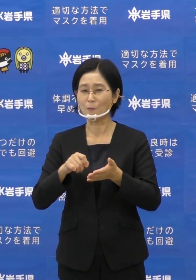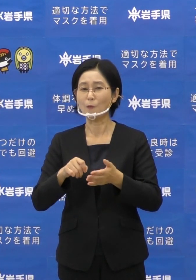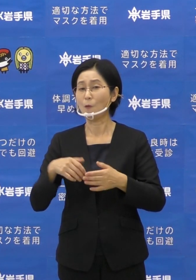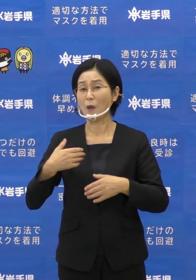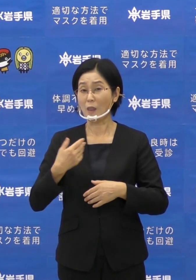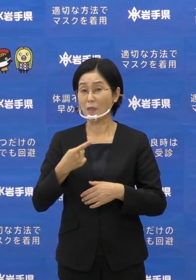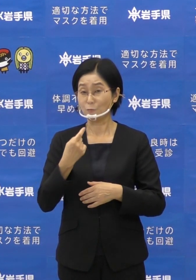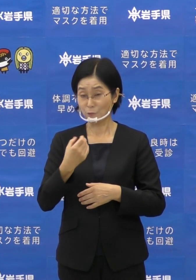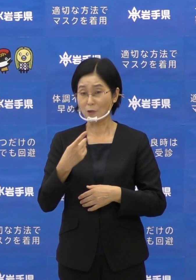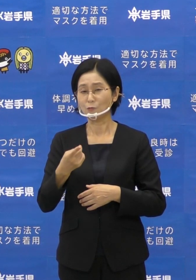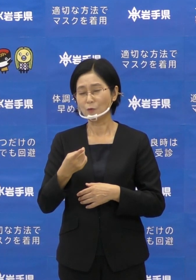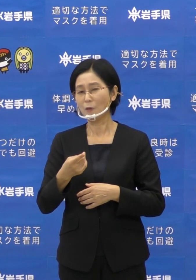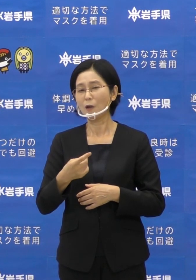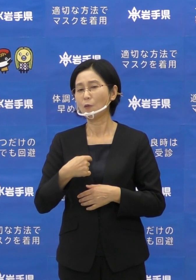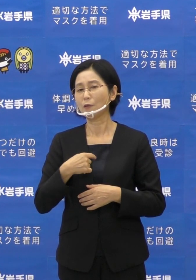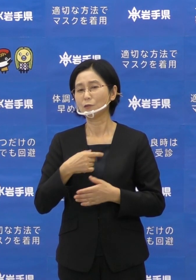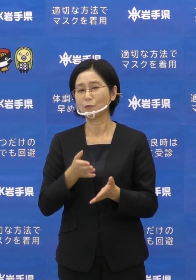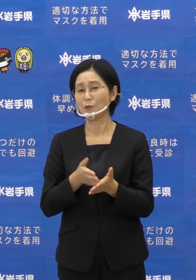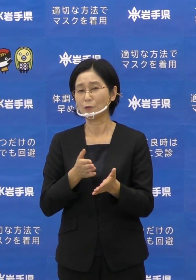ませんね。